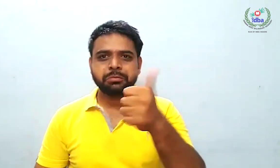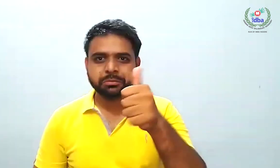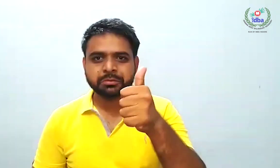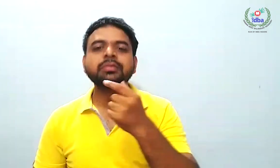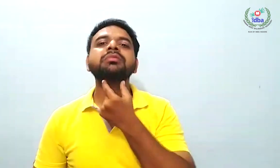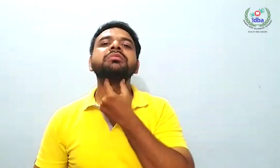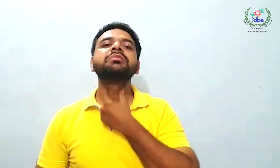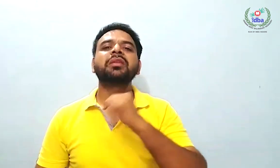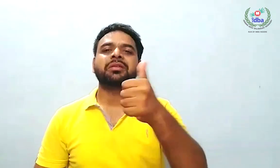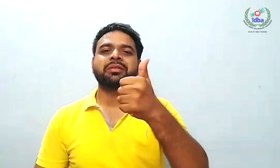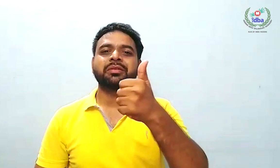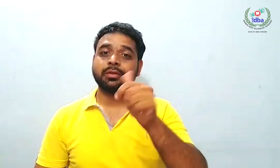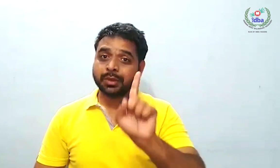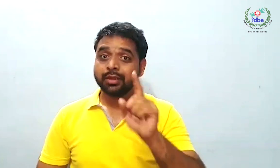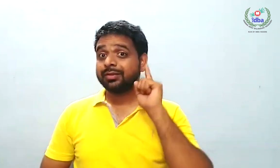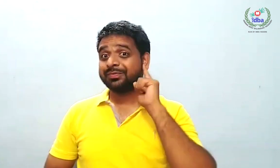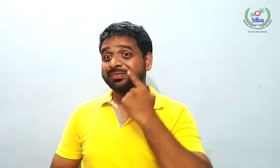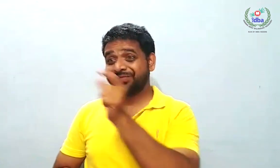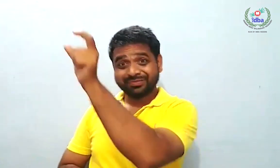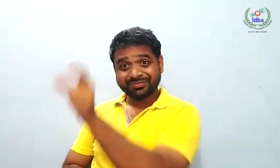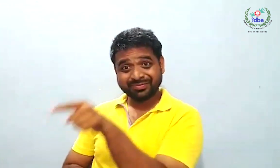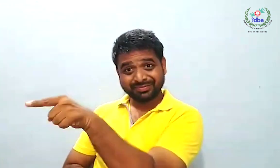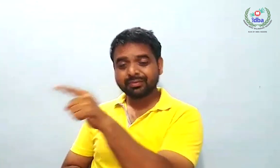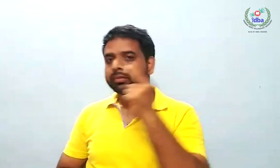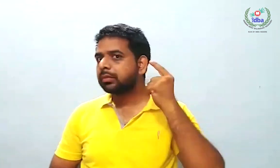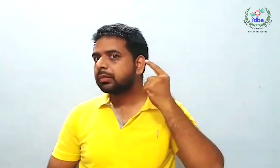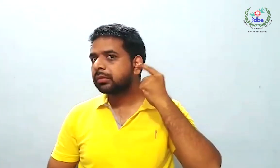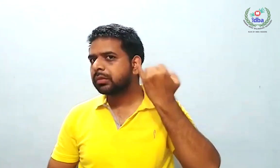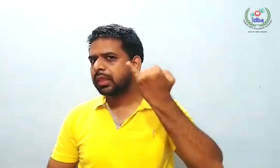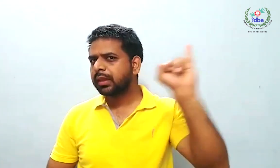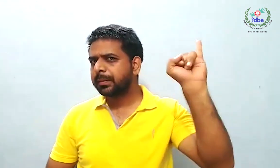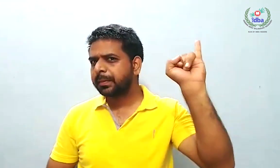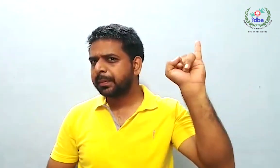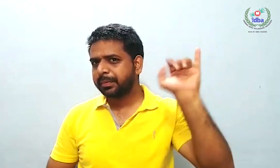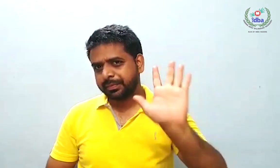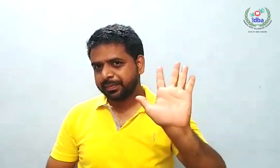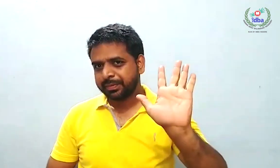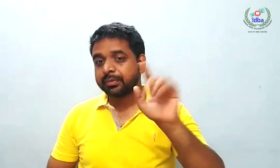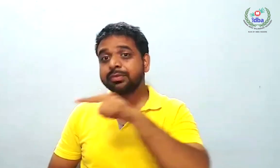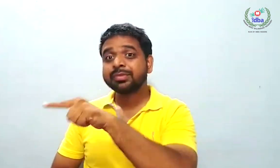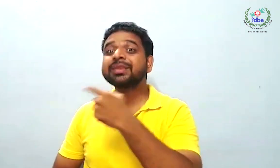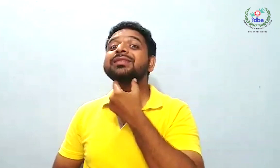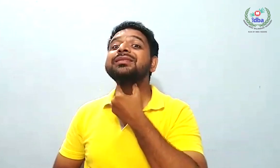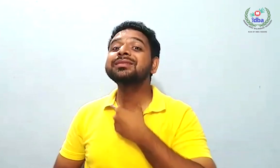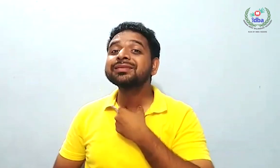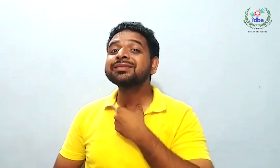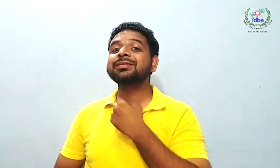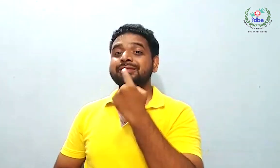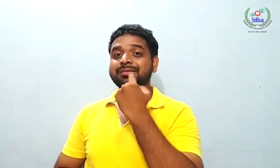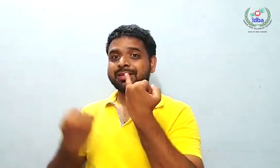नहीं सकता उसके स्पीच ऑर्गन या वोकल ऑर्गन्स में खराबी है, पर बधिर व्यक्ति के सुनने की क्षमता में कमी या खराबी है, उनके वोकल ऑर्गन्स